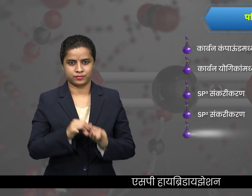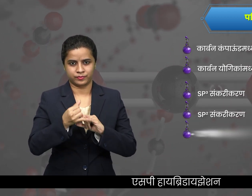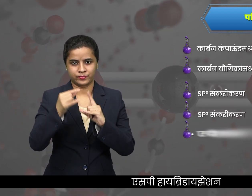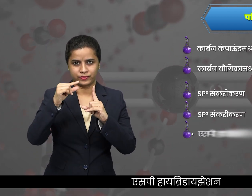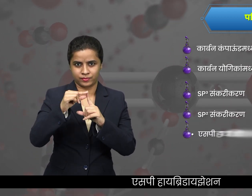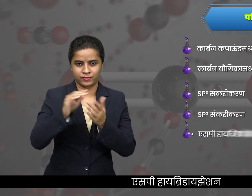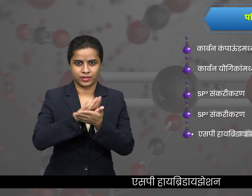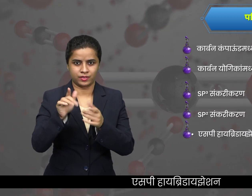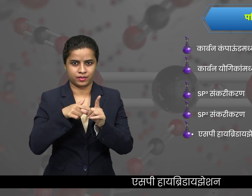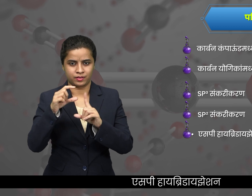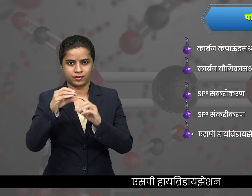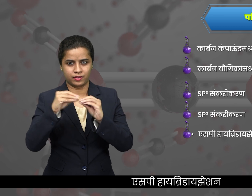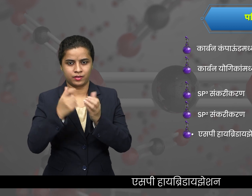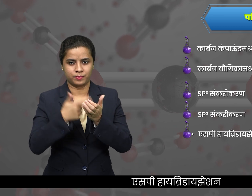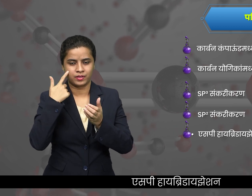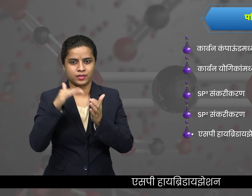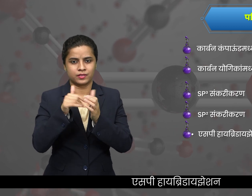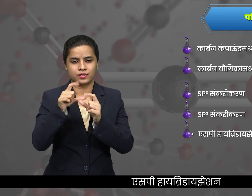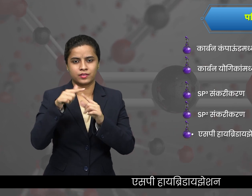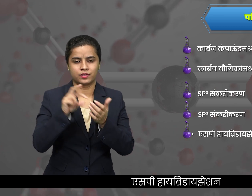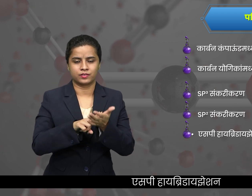sp हायब्रिडायझेशन.